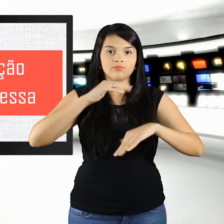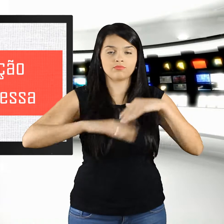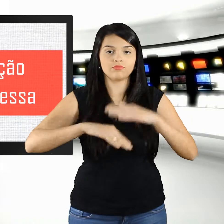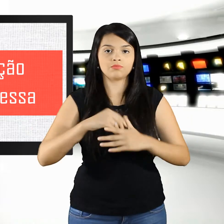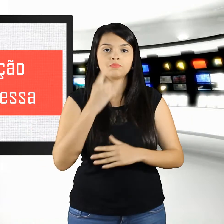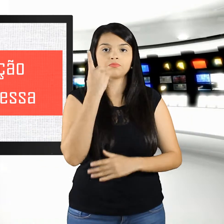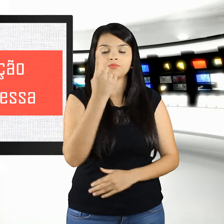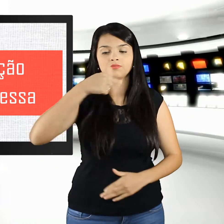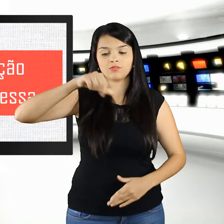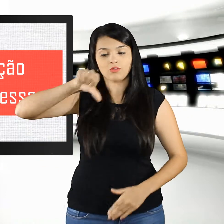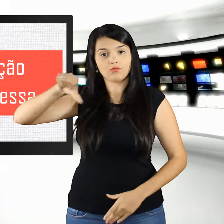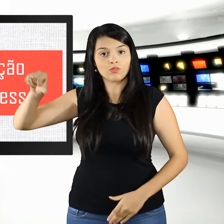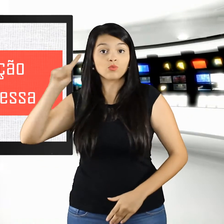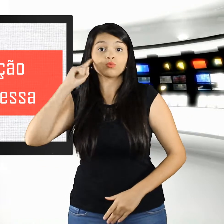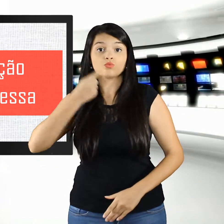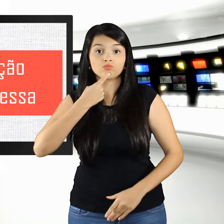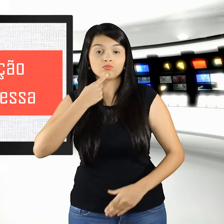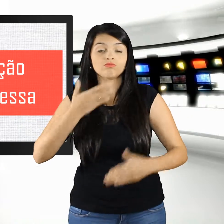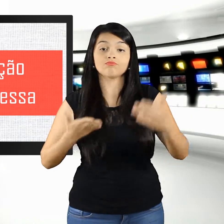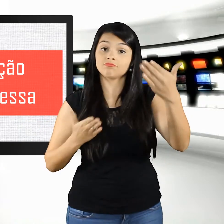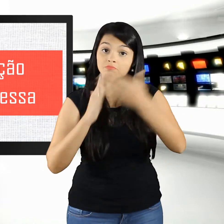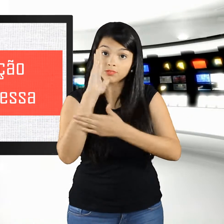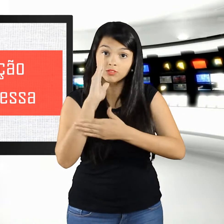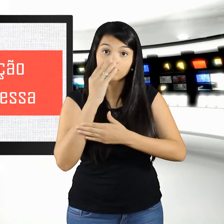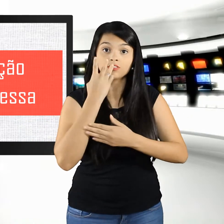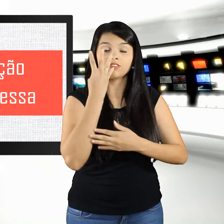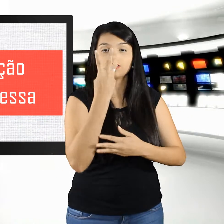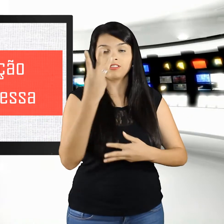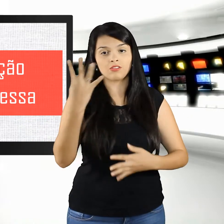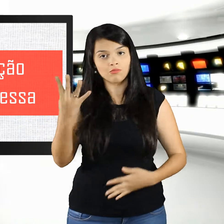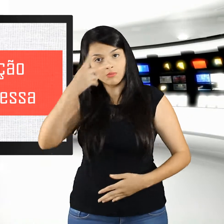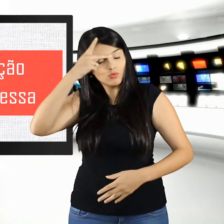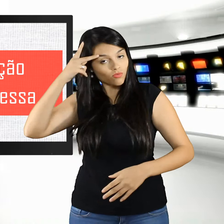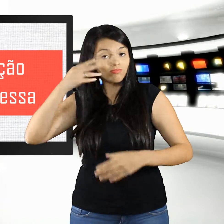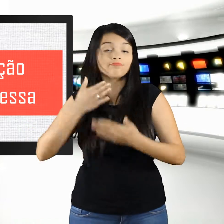são surdos, com 434 aprovações para a segunda fase, relata o coordenador.